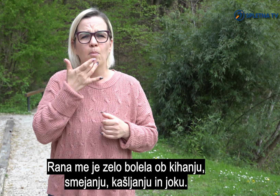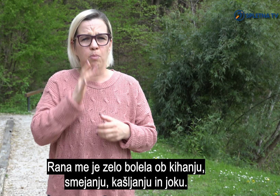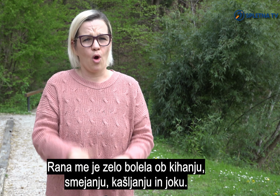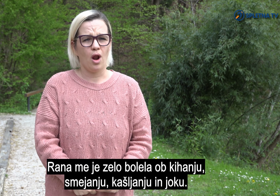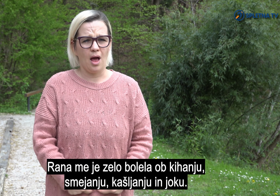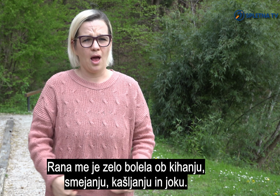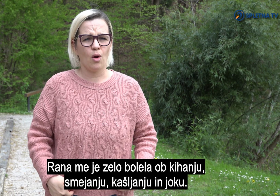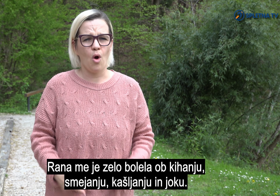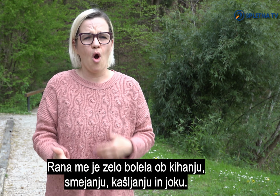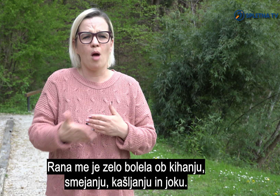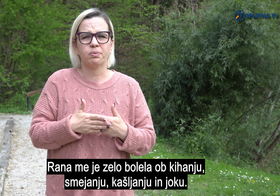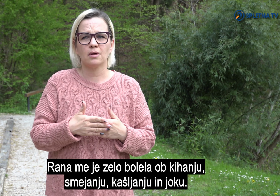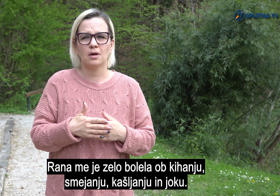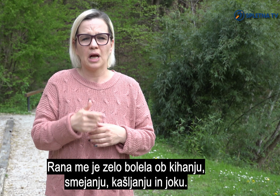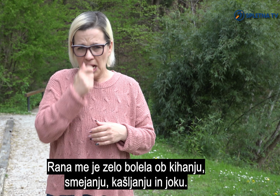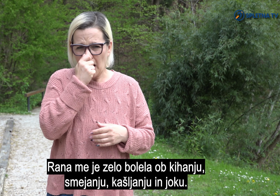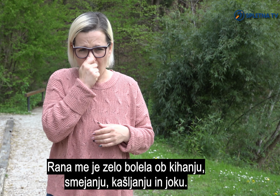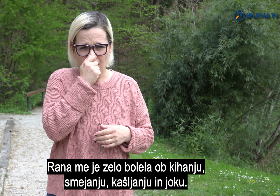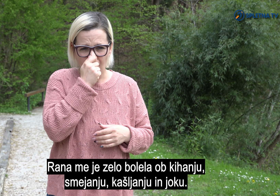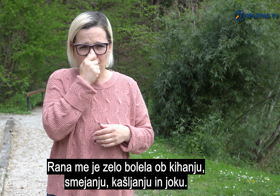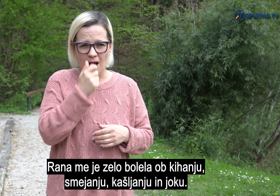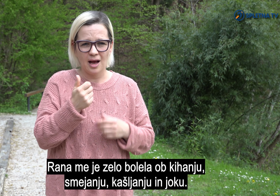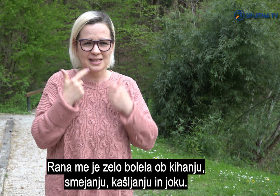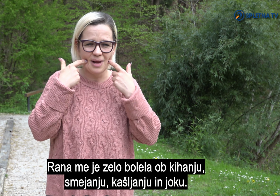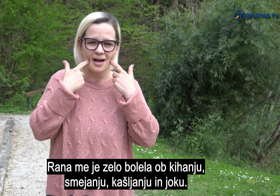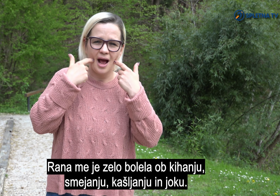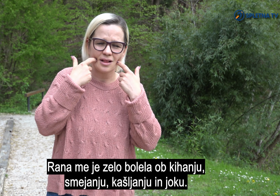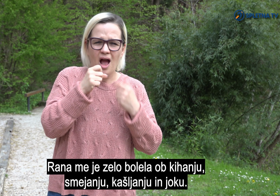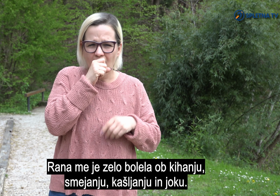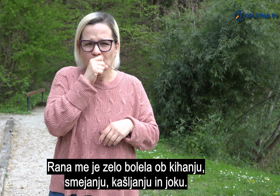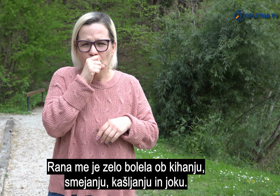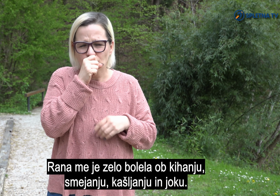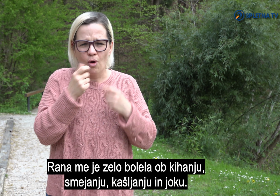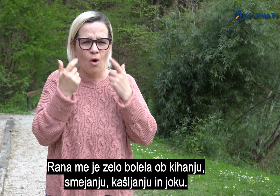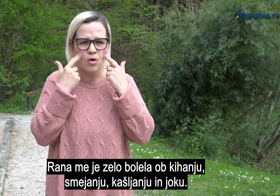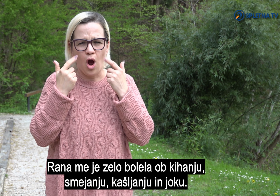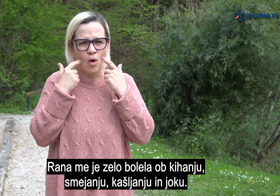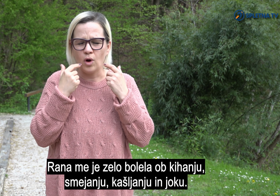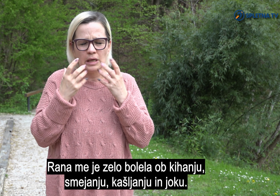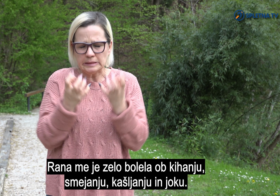Rana me je zelo bolela ob kihanju, smejanju, kašljanju in joku.